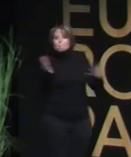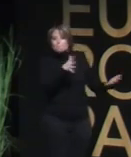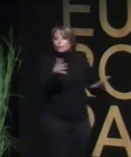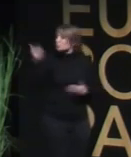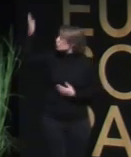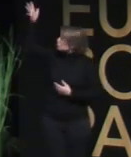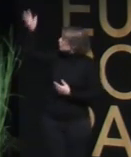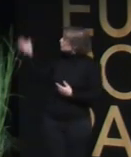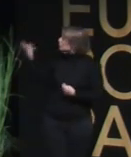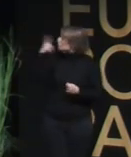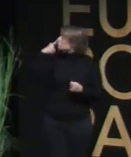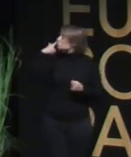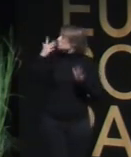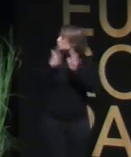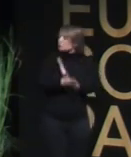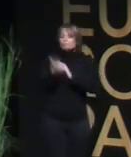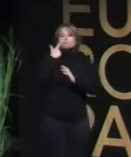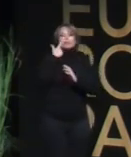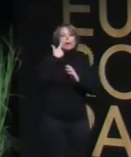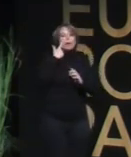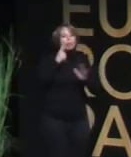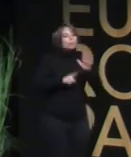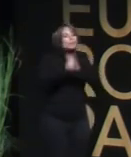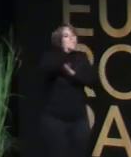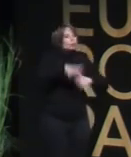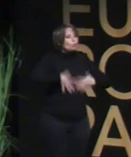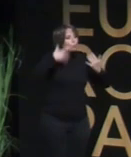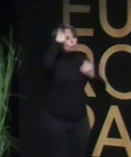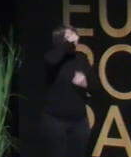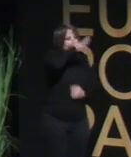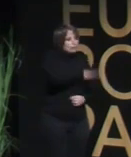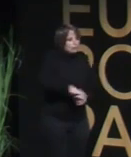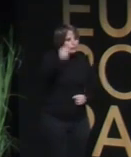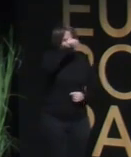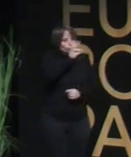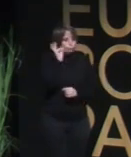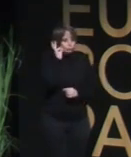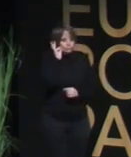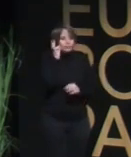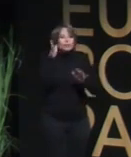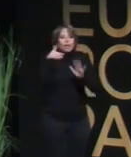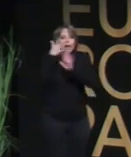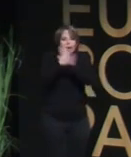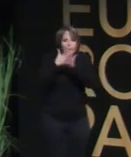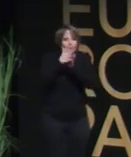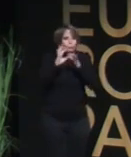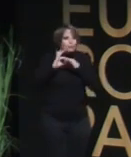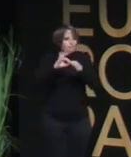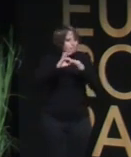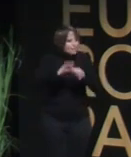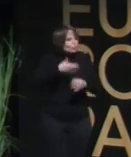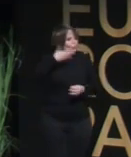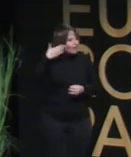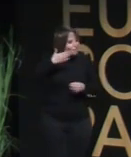puntos son las familias donde hay un mejor desarrollo emocional de sus hijos y de sus hijas, ¿vale? Por lo tanto, hablamos de los vínculos afectivos, el